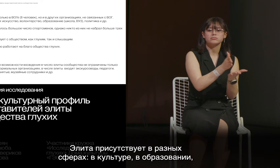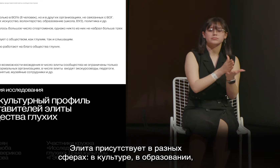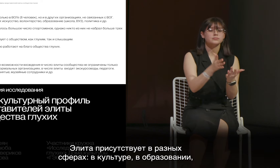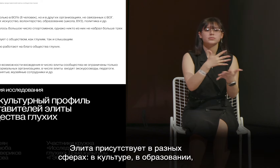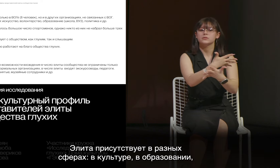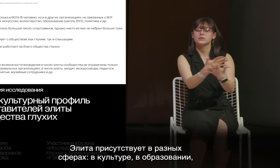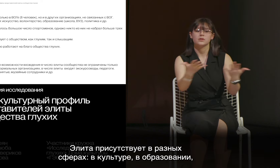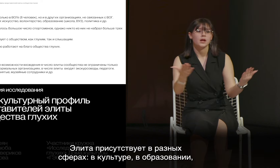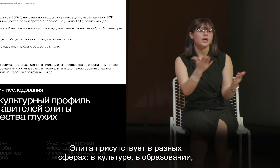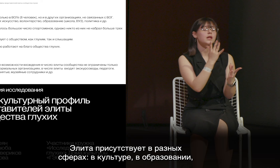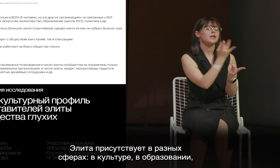И